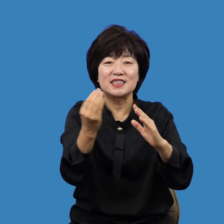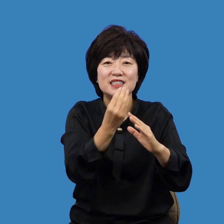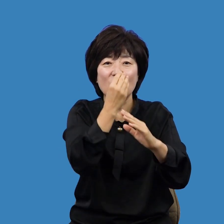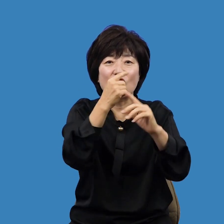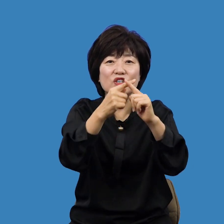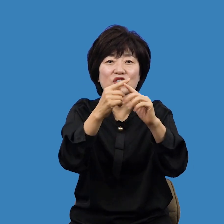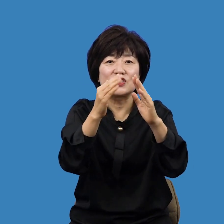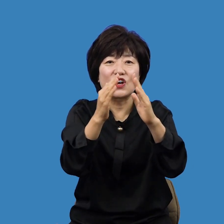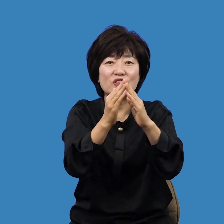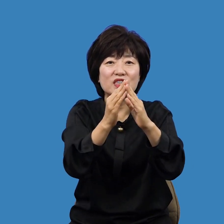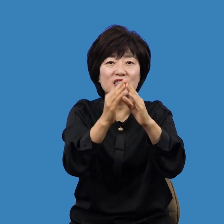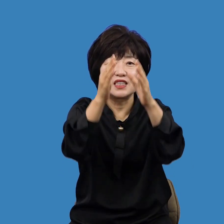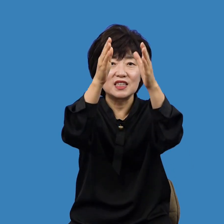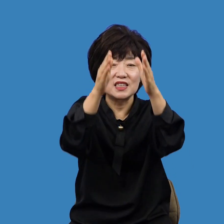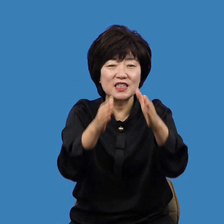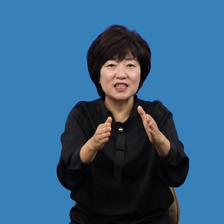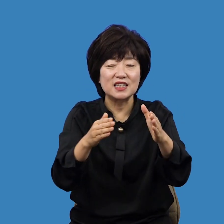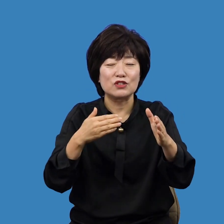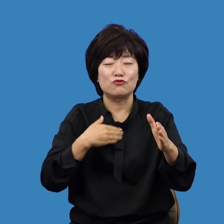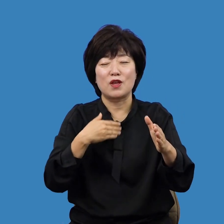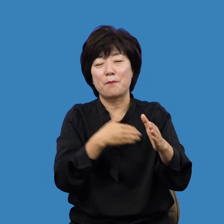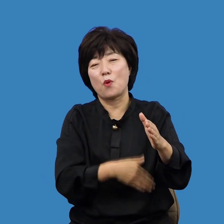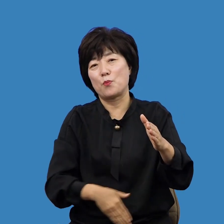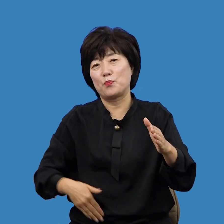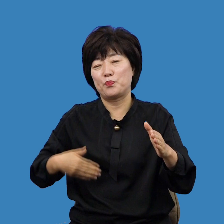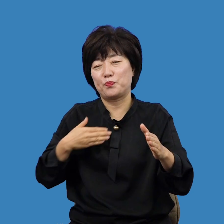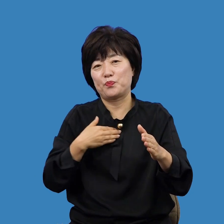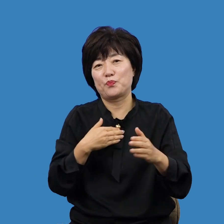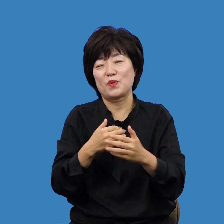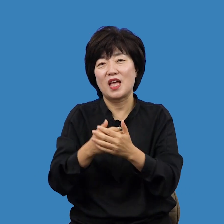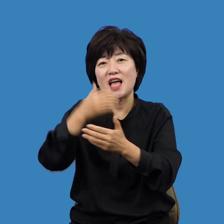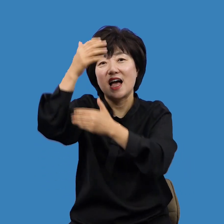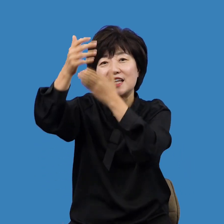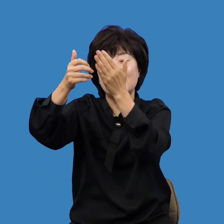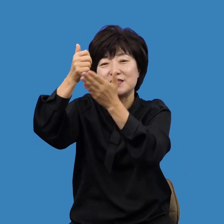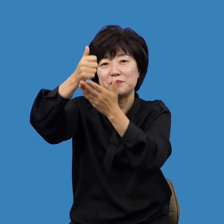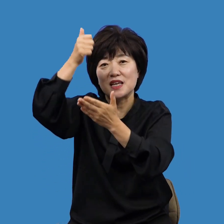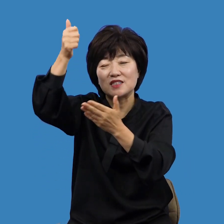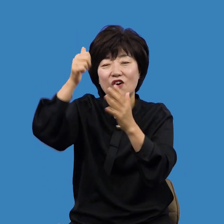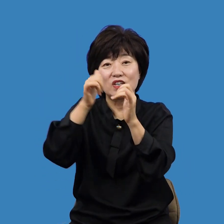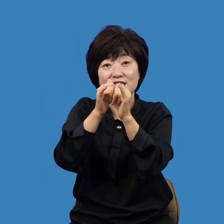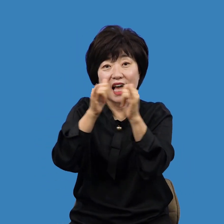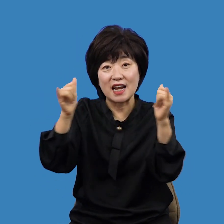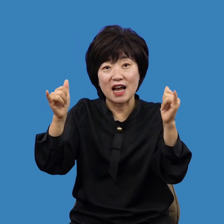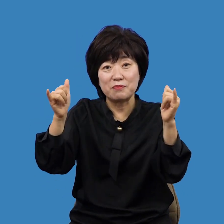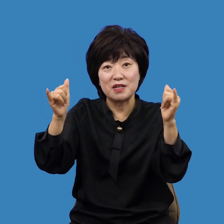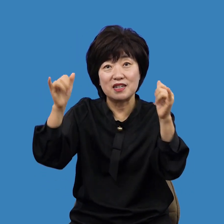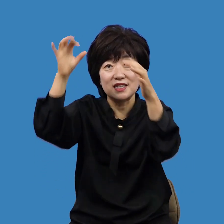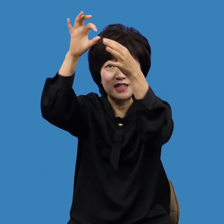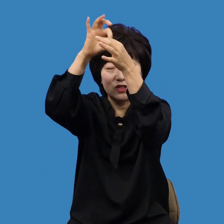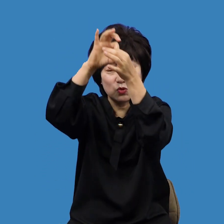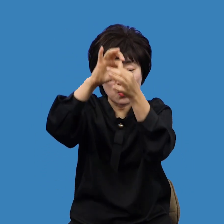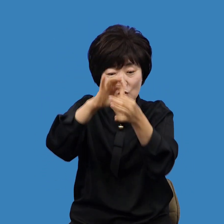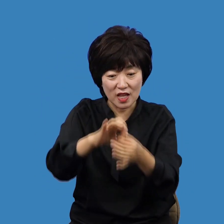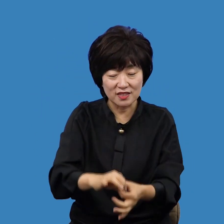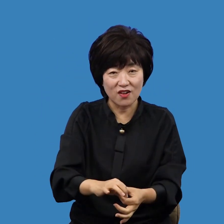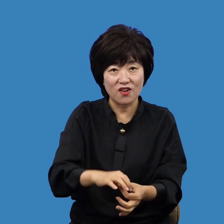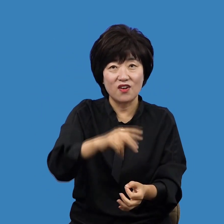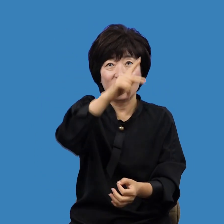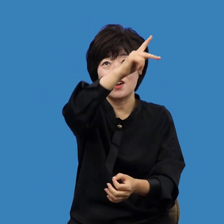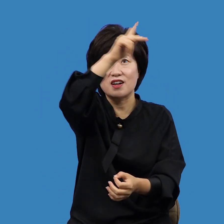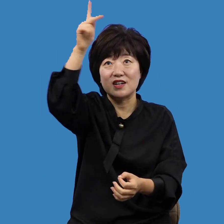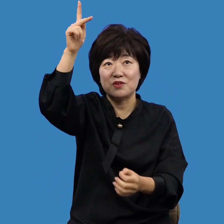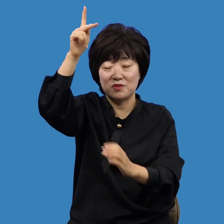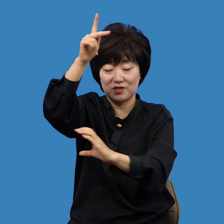그랬어요? 우리 몸이라 그랬거든. 그러니까 하나님께서 사람을 통해서 카이로스의 시공간이